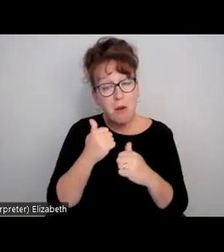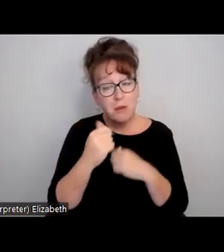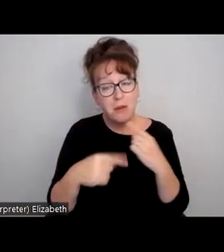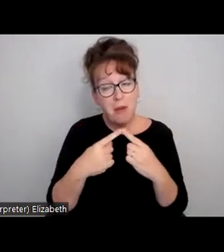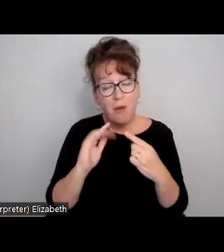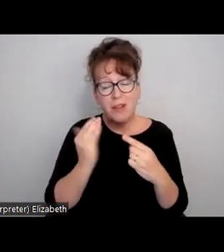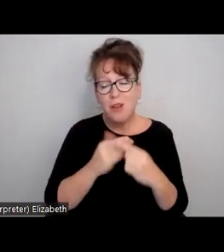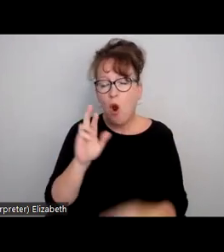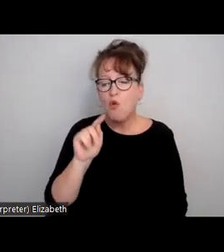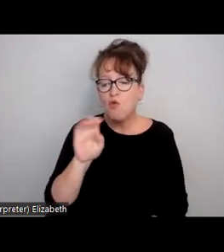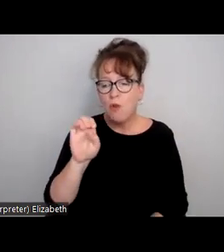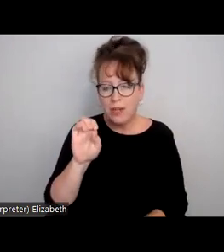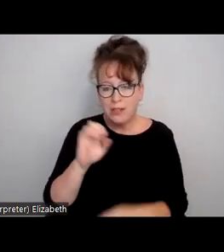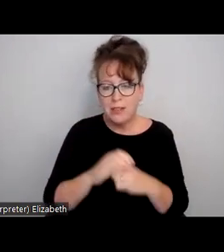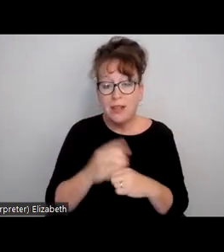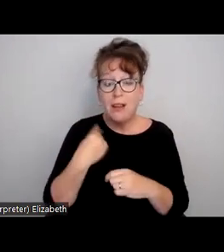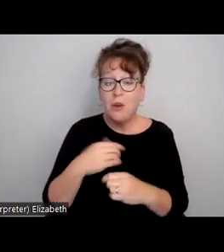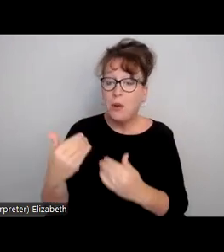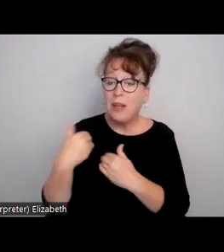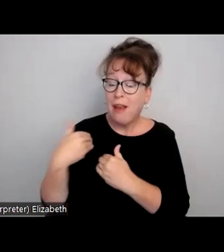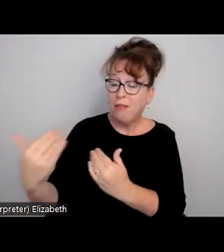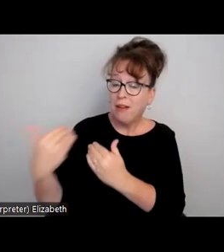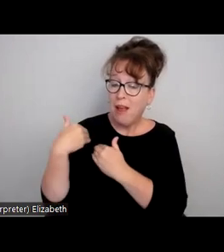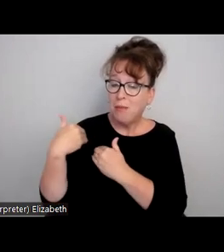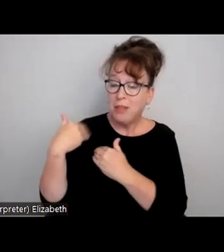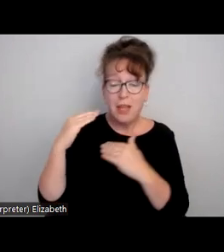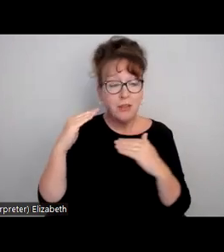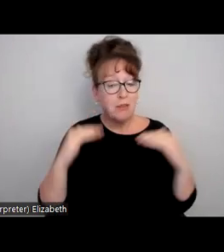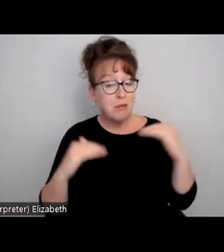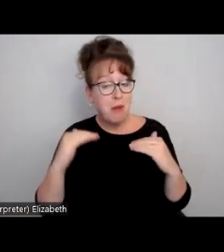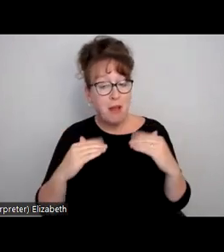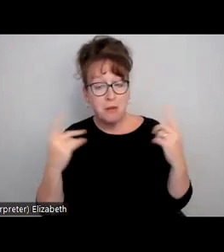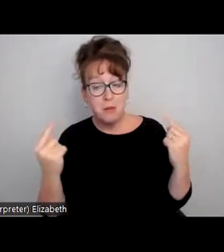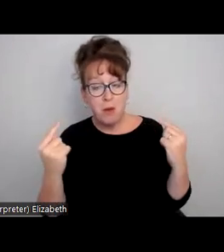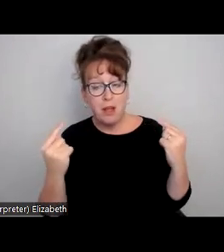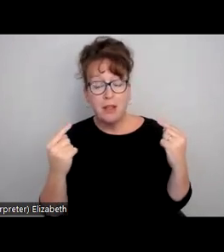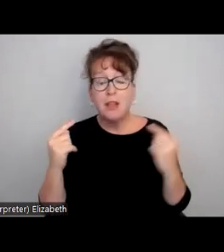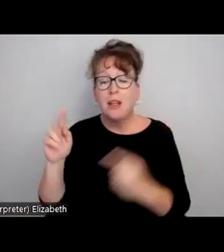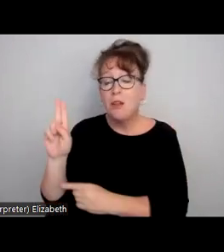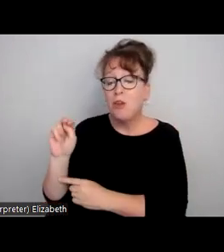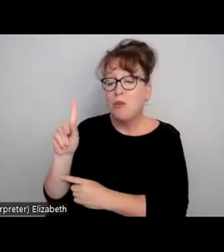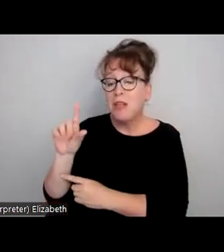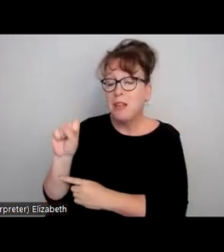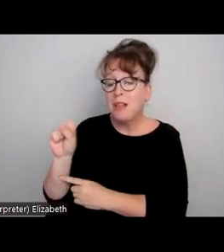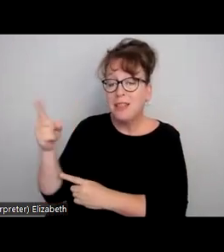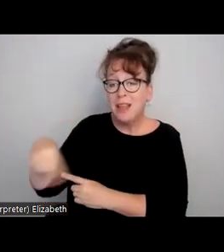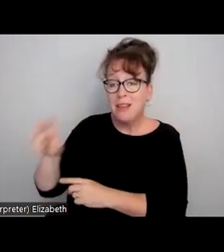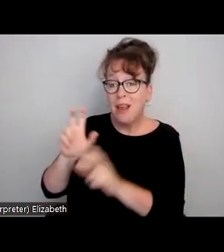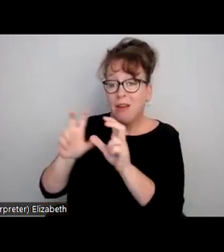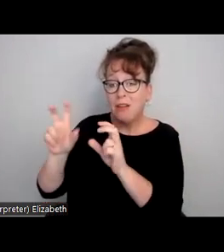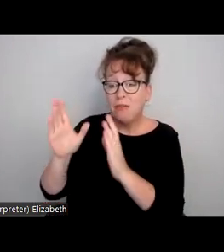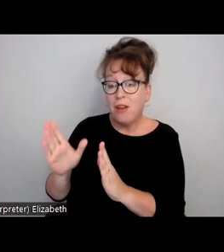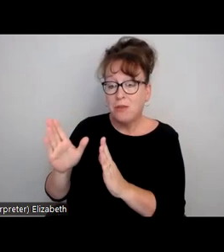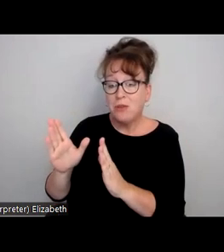nuestra de nosotros es nosotros tenemos una obligación de balancear los intereses